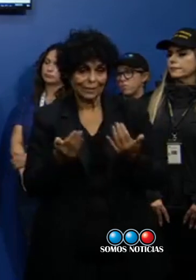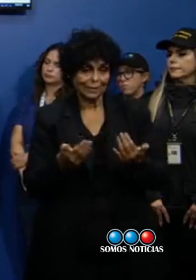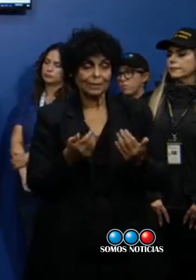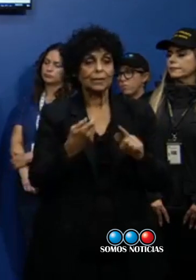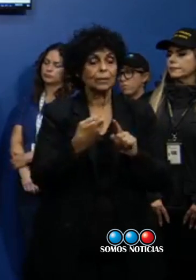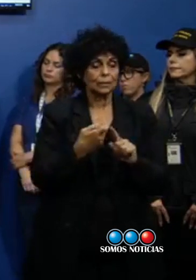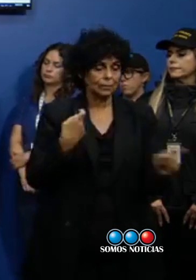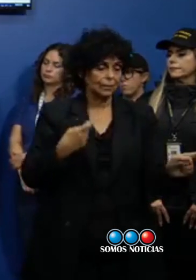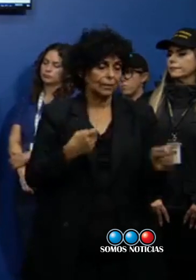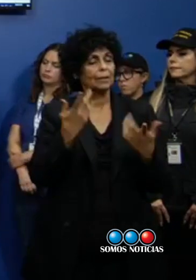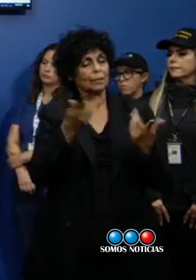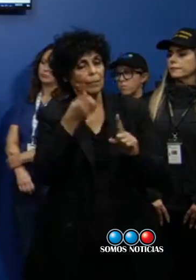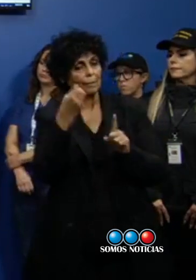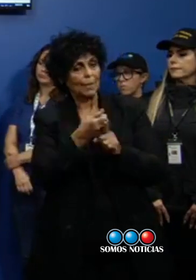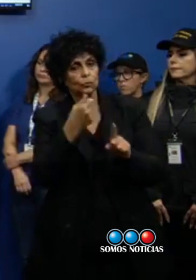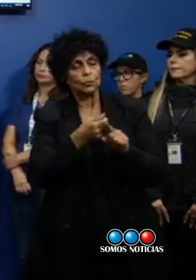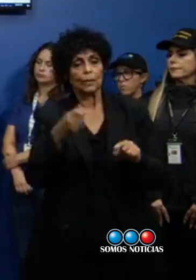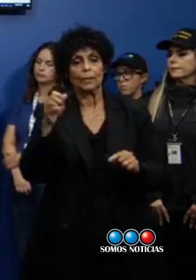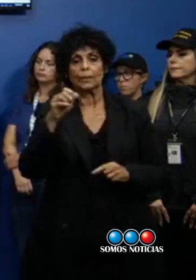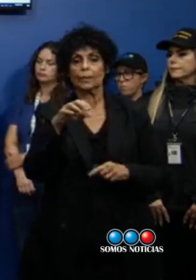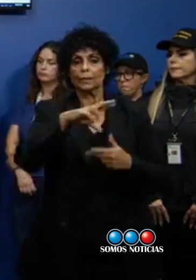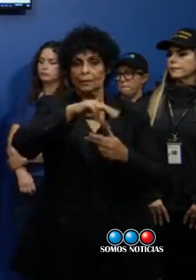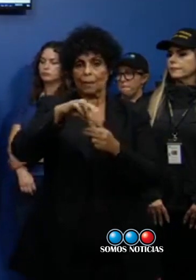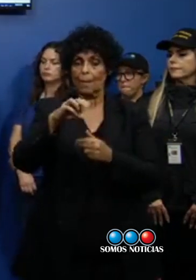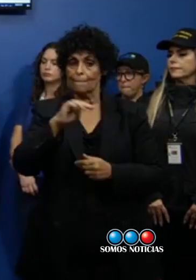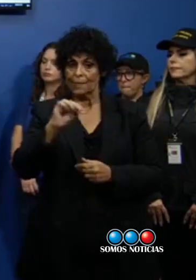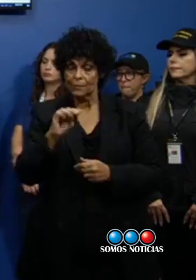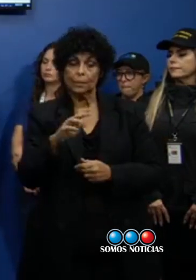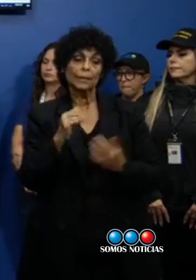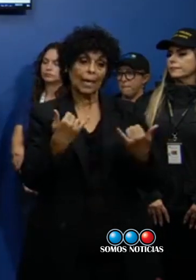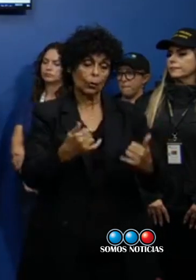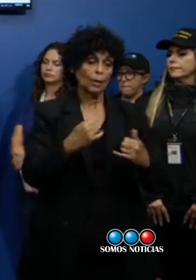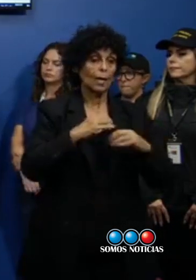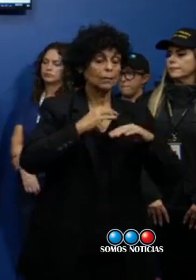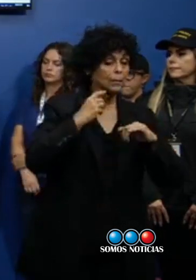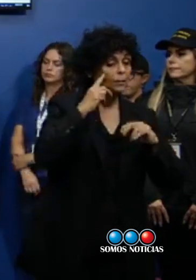advertencias precautorias o preventorium